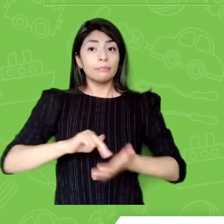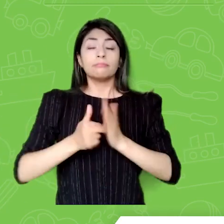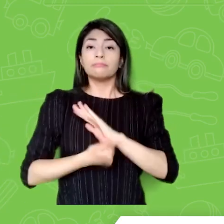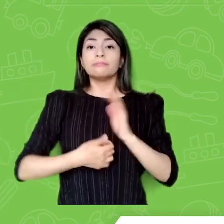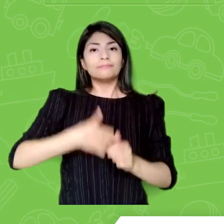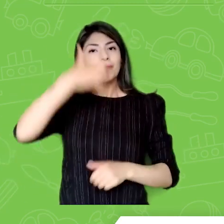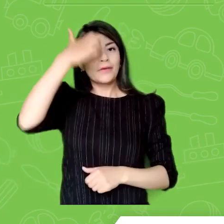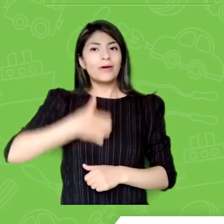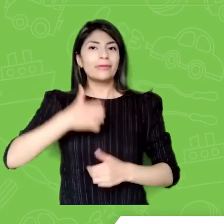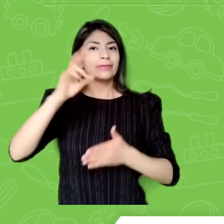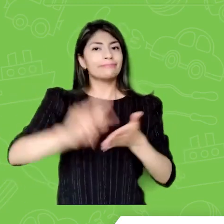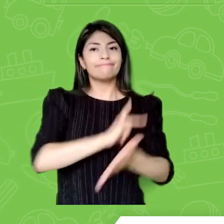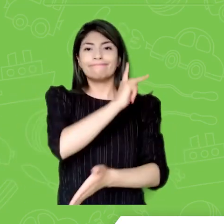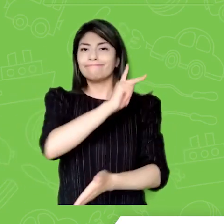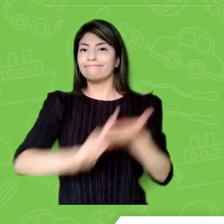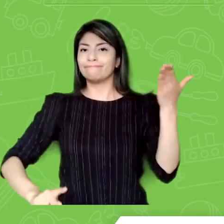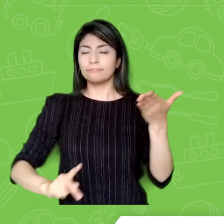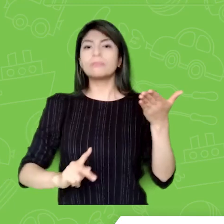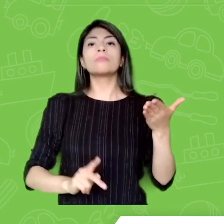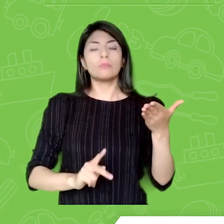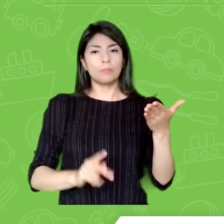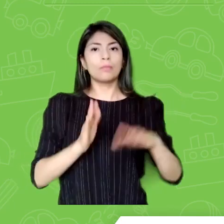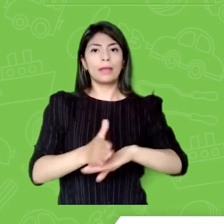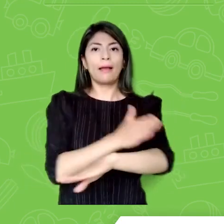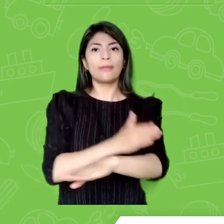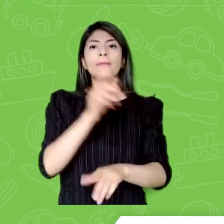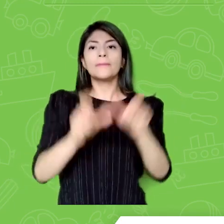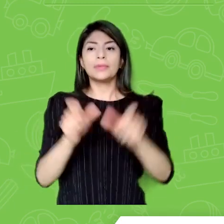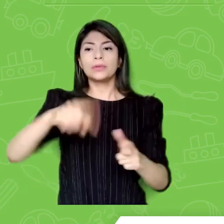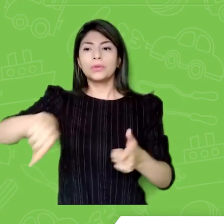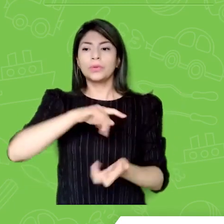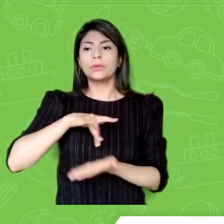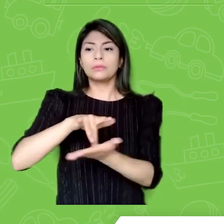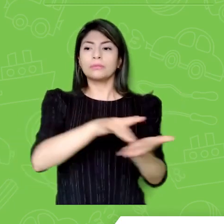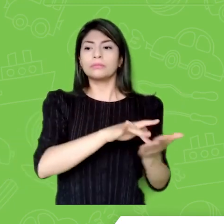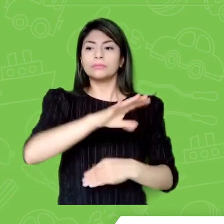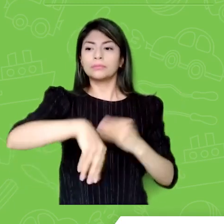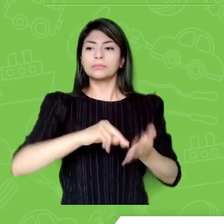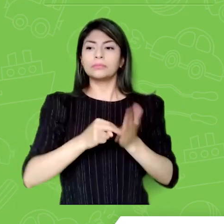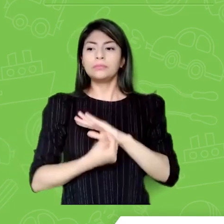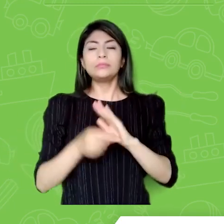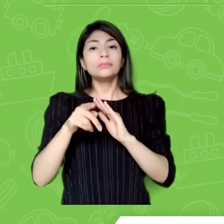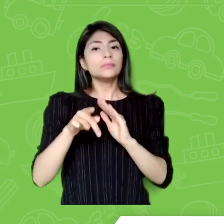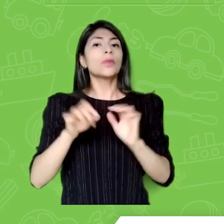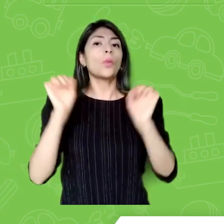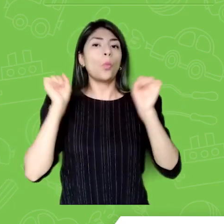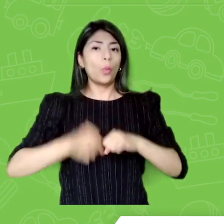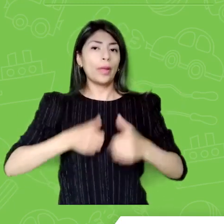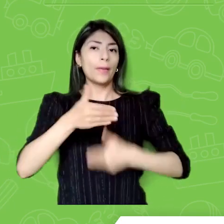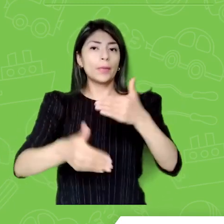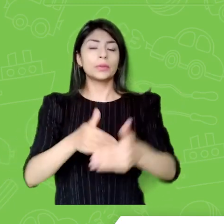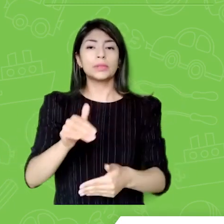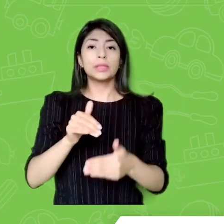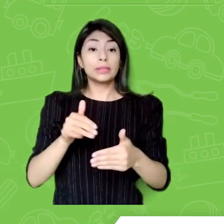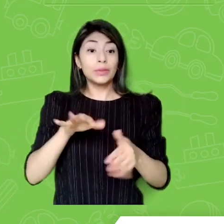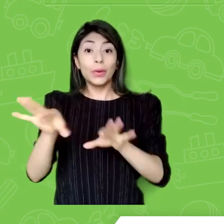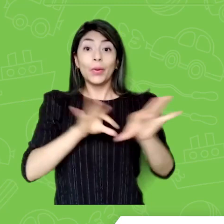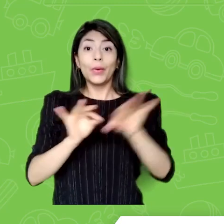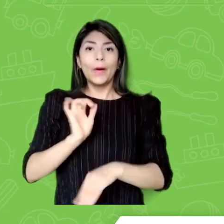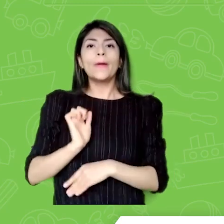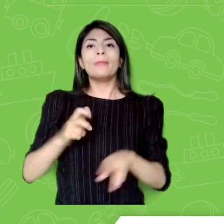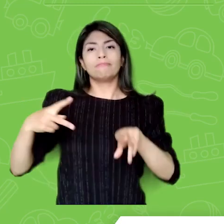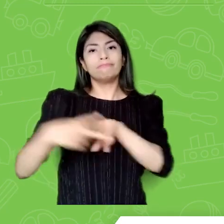actuaciones administrativas puede llevar a la invalidación de las pruebas presentadas por los aspirantes involucrados y, por ende, a